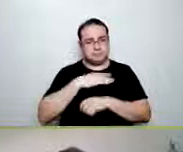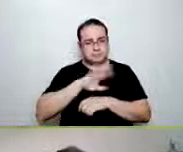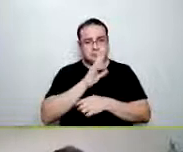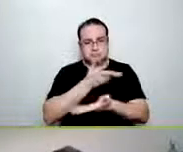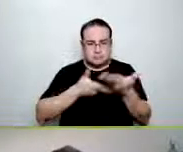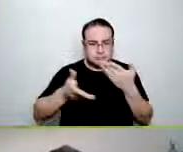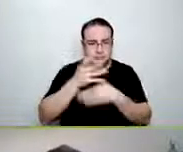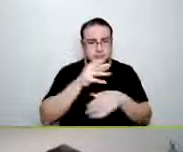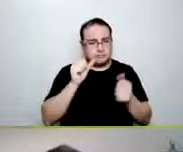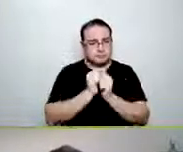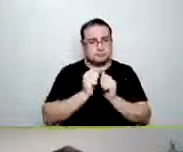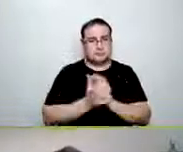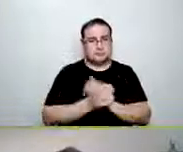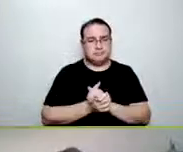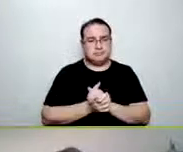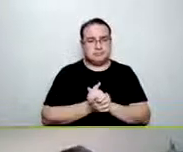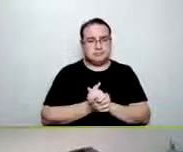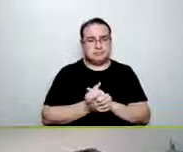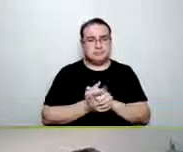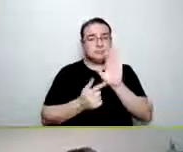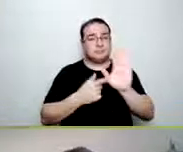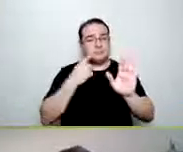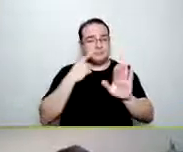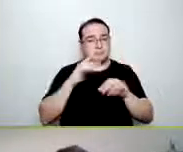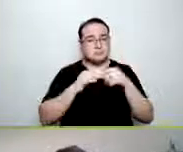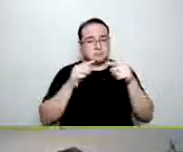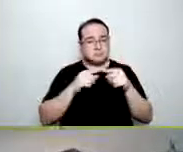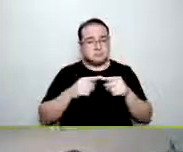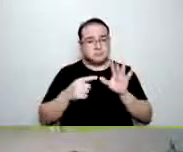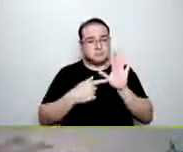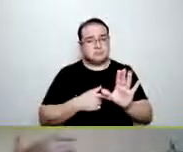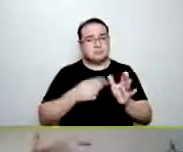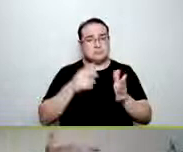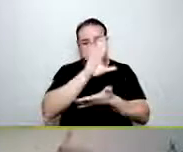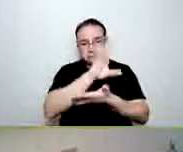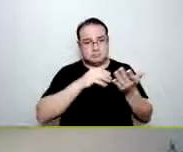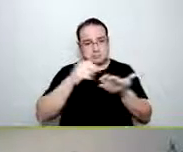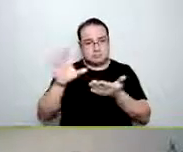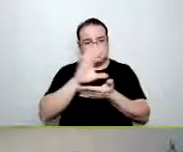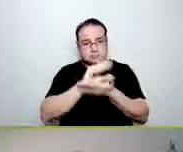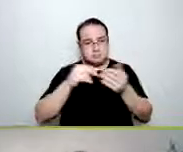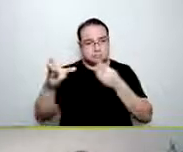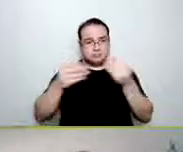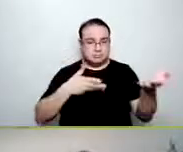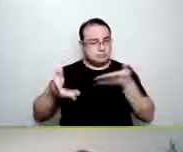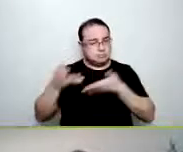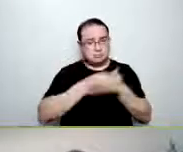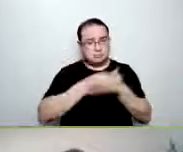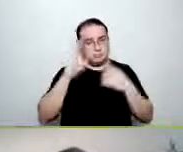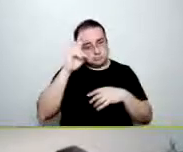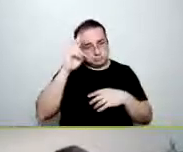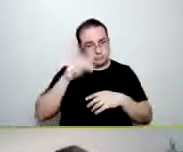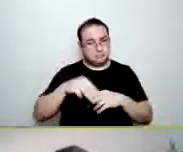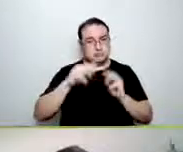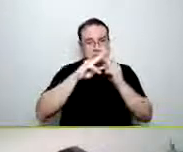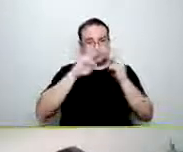intercâmbio entre eles e que eles copiam seus dados de um para o outro, né? Todo mundo lembra, com certeza, quando o Museu Nacional